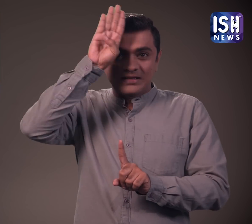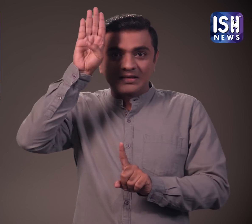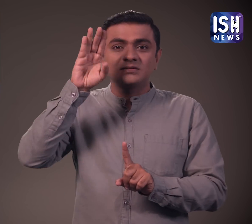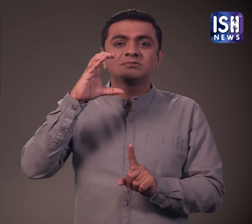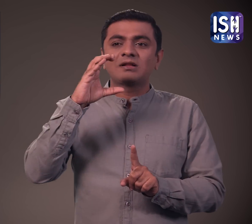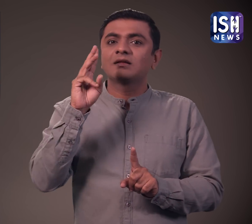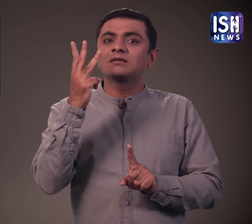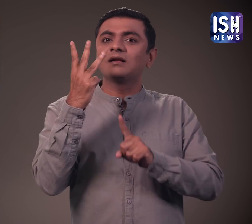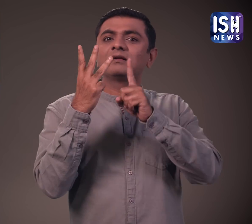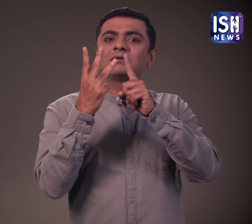आये है